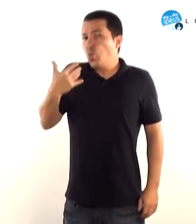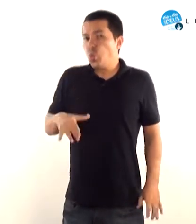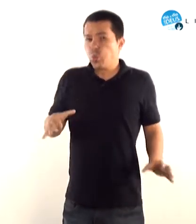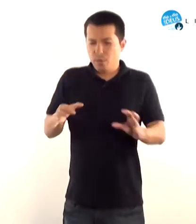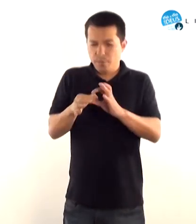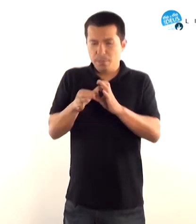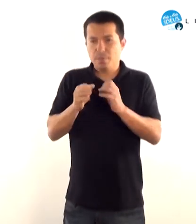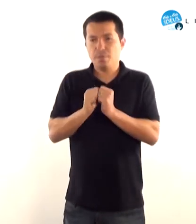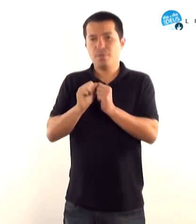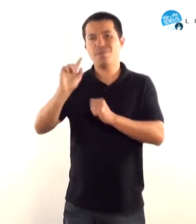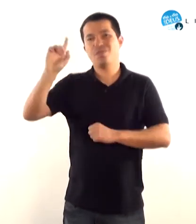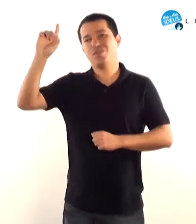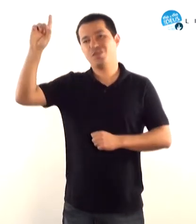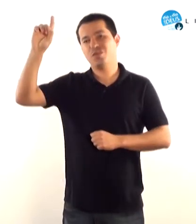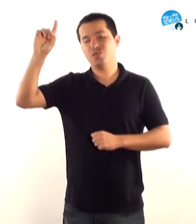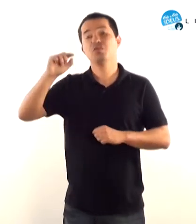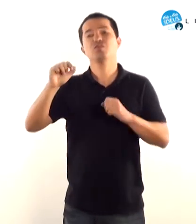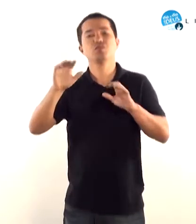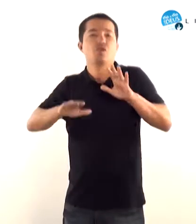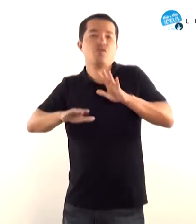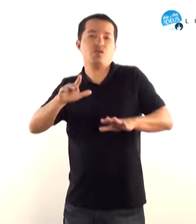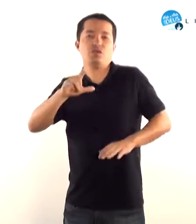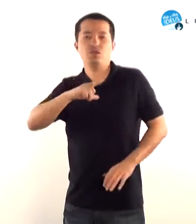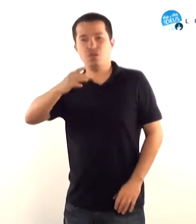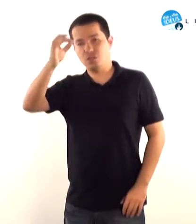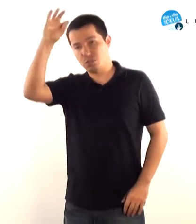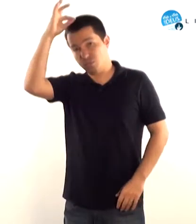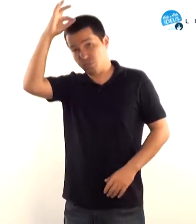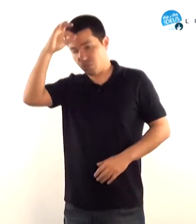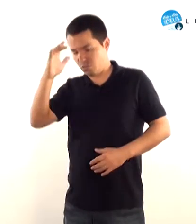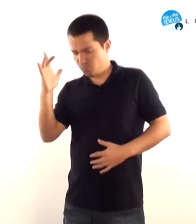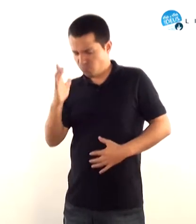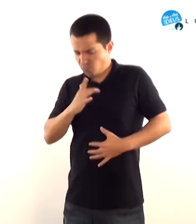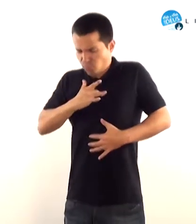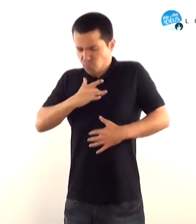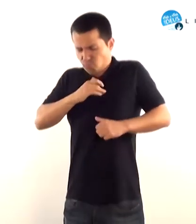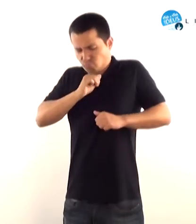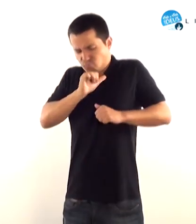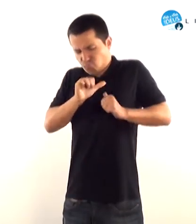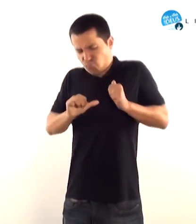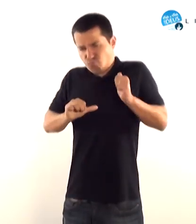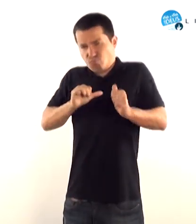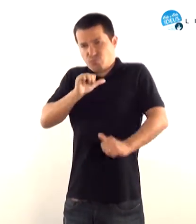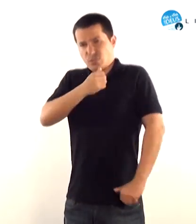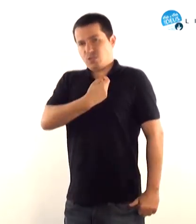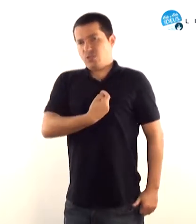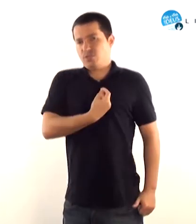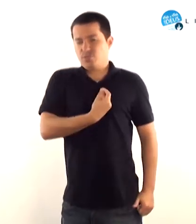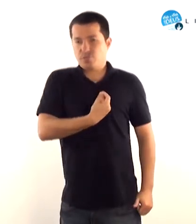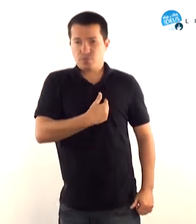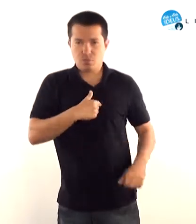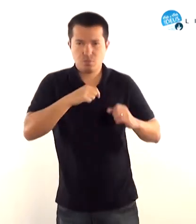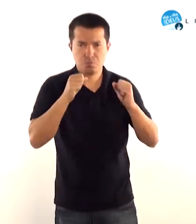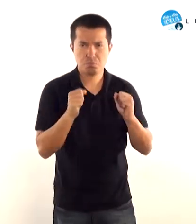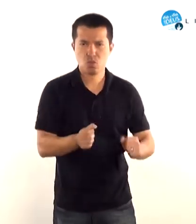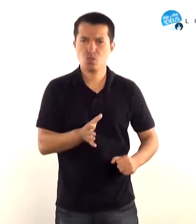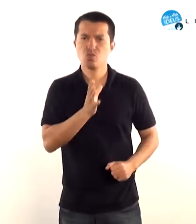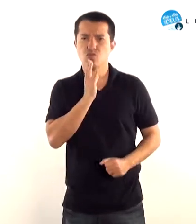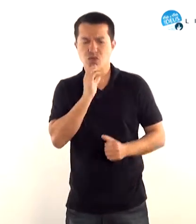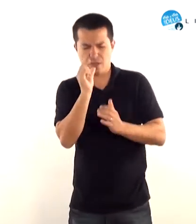Deus, eu posso ter marcas do Todo-Poderoso na minha vida, eu posso saber quem é Deus, eu